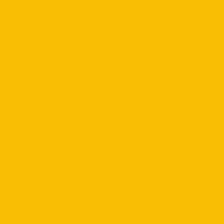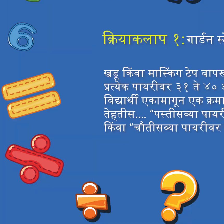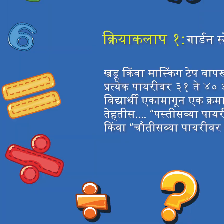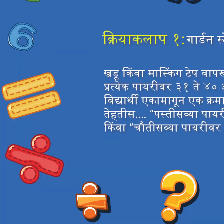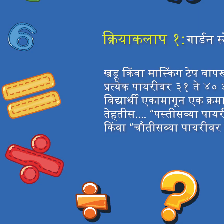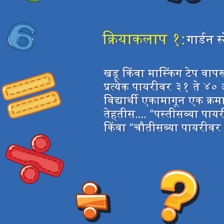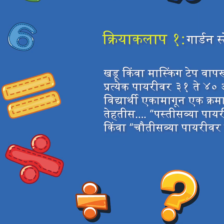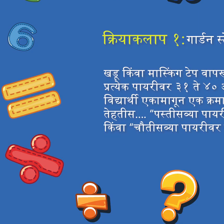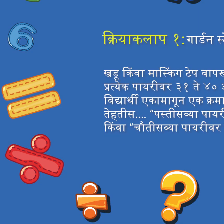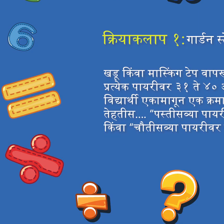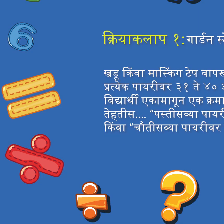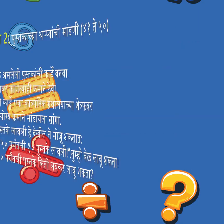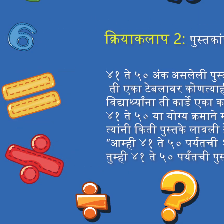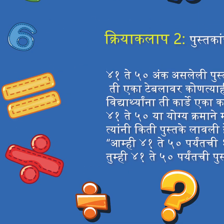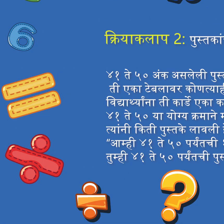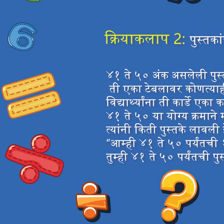धन्यवाद.